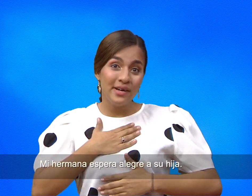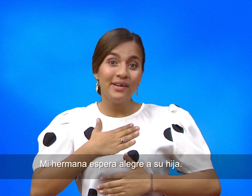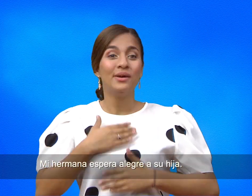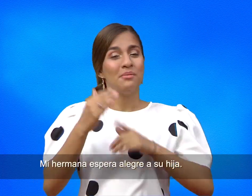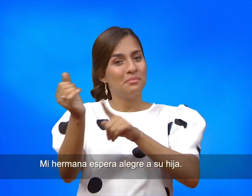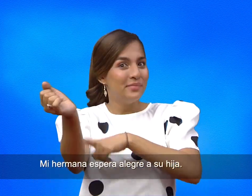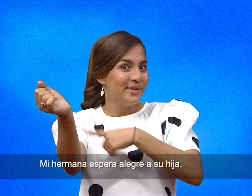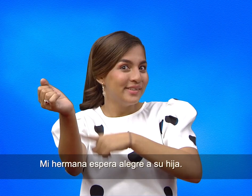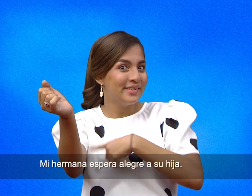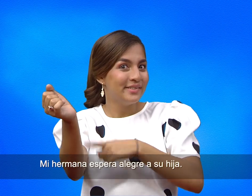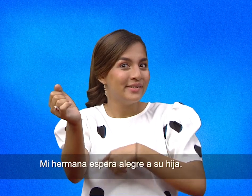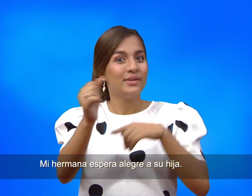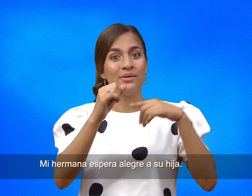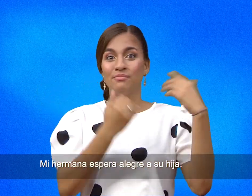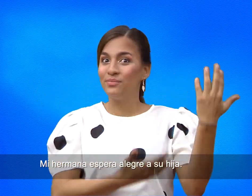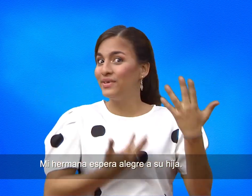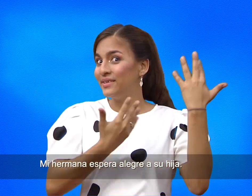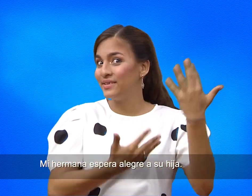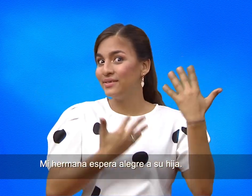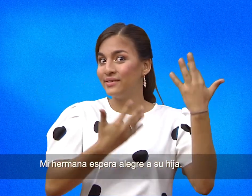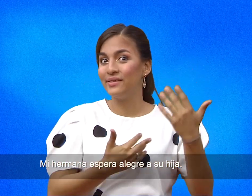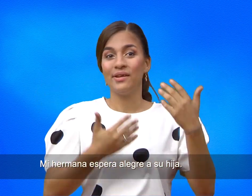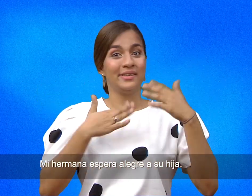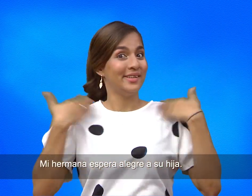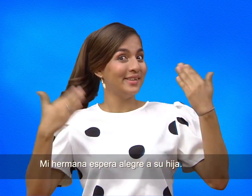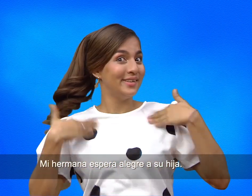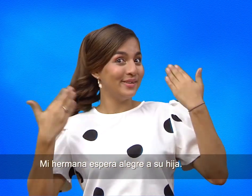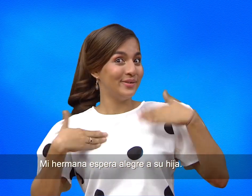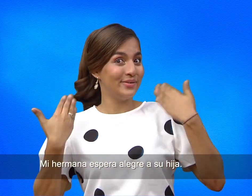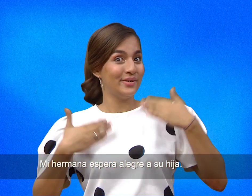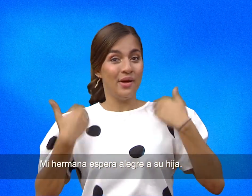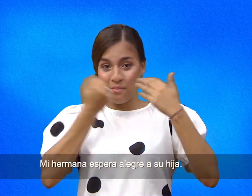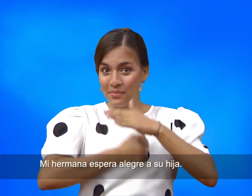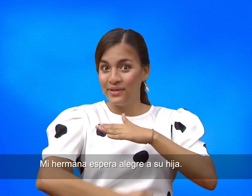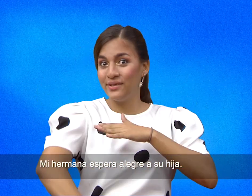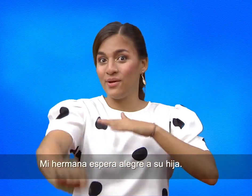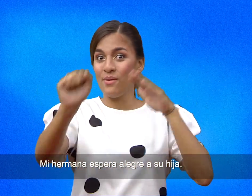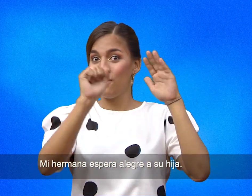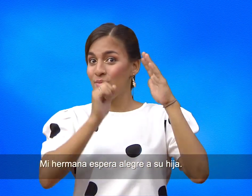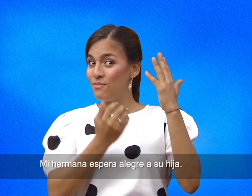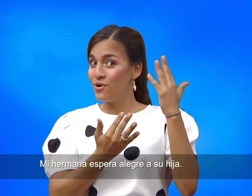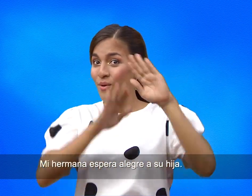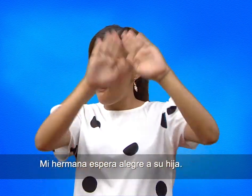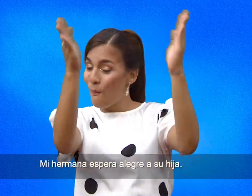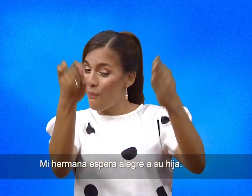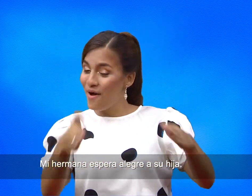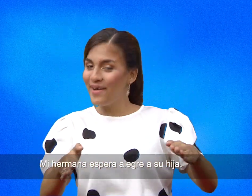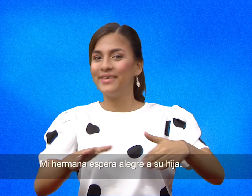Mi hermana espera alegre a su hija.